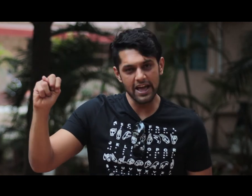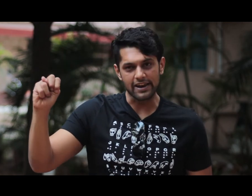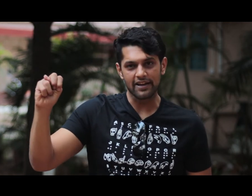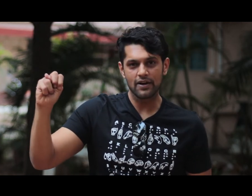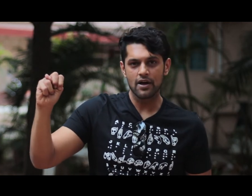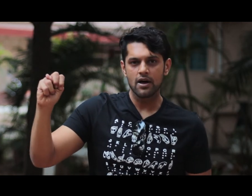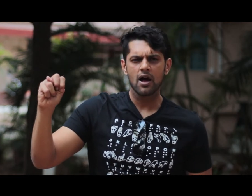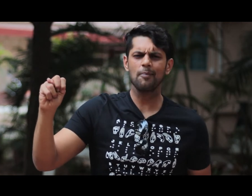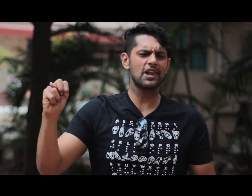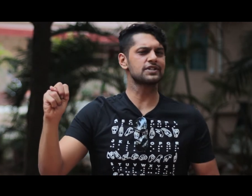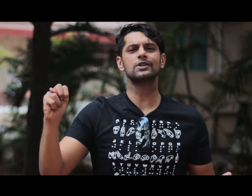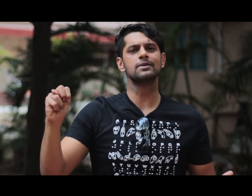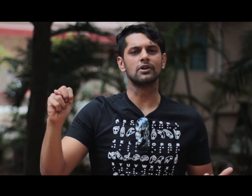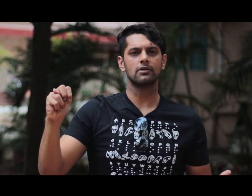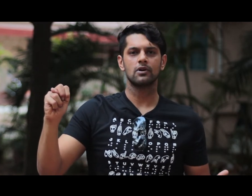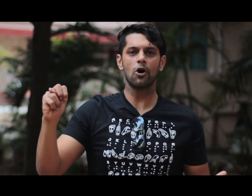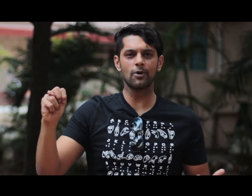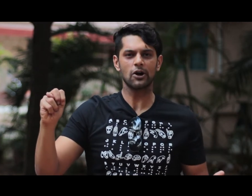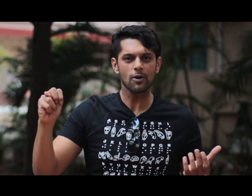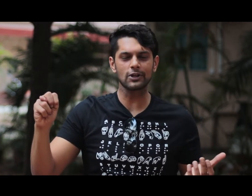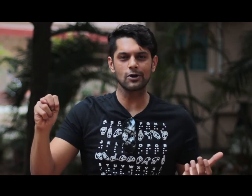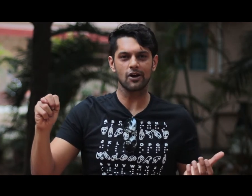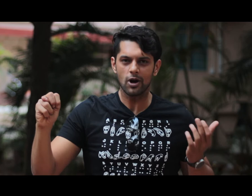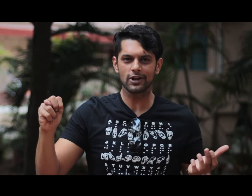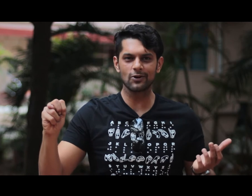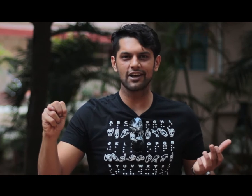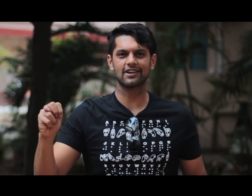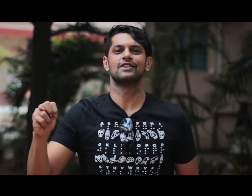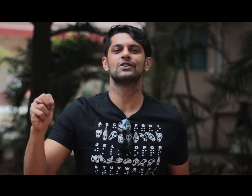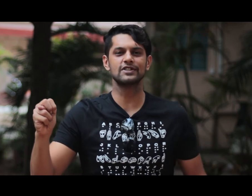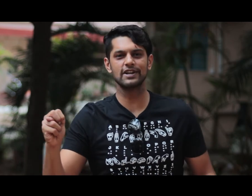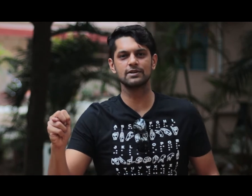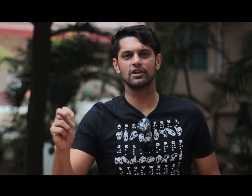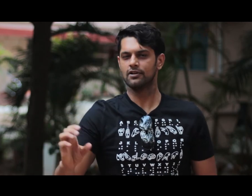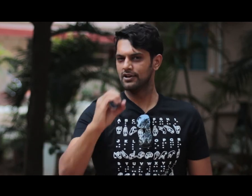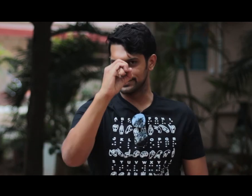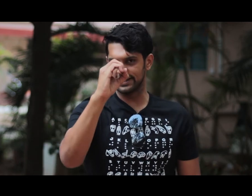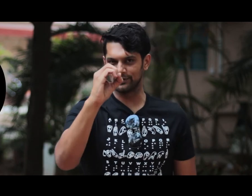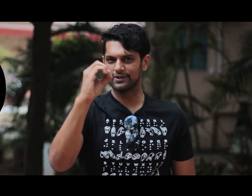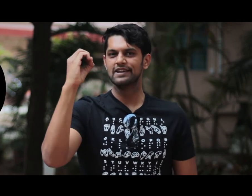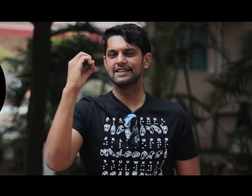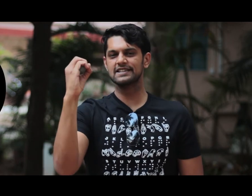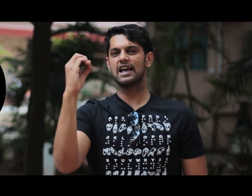ಎನ್ ಆಮೇಲೆ ನೆಕ್ಸ್ಟ್ ಇನ್ನೊಂದು ಸಿಂಪಲ್ ಕೋಳಿ ಮೊಟ್ಟೆ ತಗೊಳ್ತೀಯ ಕೋಳಿ ಮೊಟ್ಟೆ ತಗೊಳ್ತೀಯ ಅಂದ್ರಲ್ಲ ಸೊ ಇಟ್ಸ್ ವೆರಿ ಸಿಂಪಲ್ ಝೀರೋ ದಿಸ್ ಇಸ್ ಎಲ್